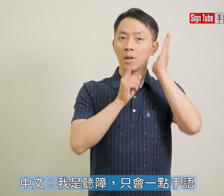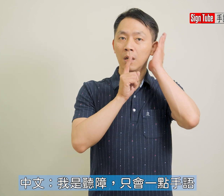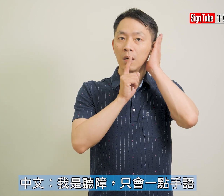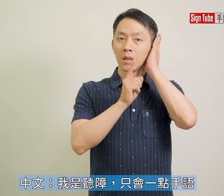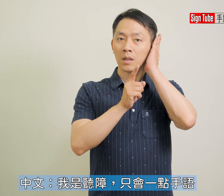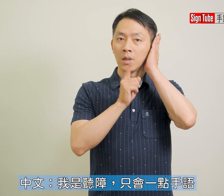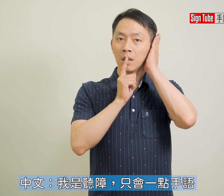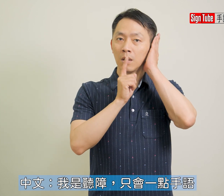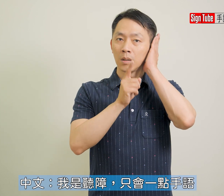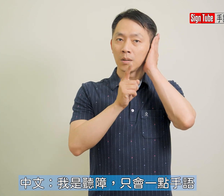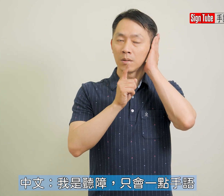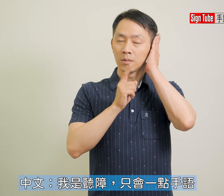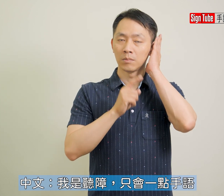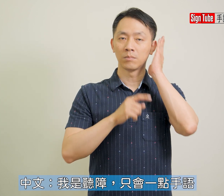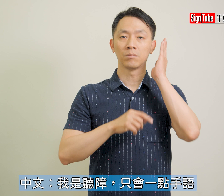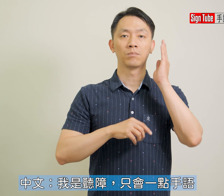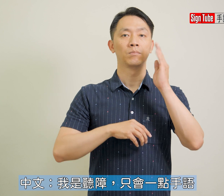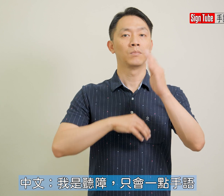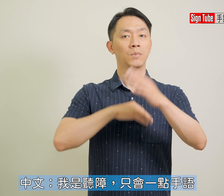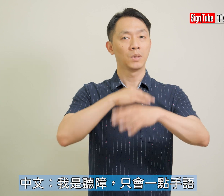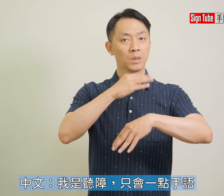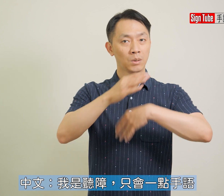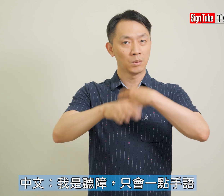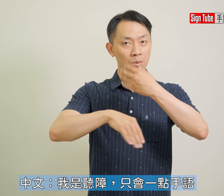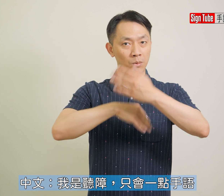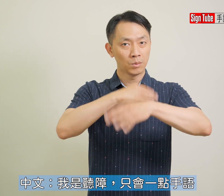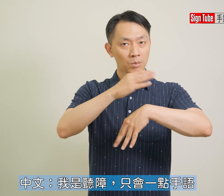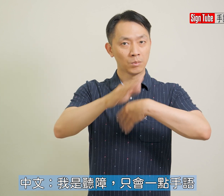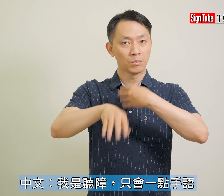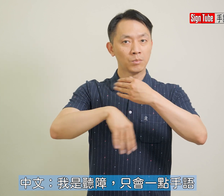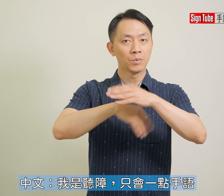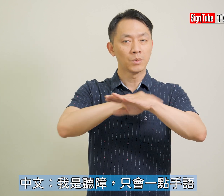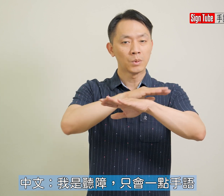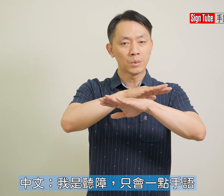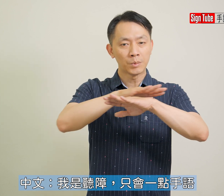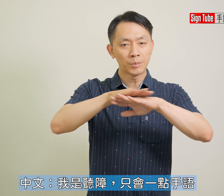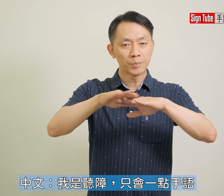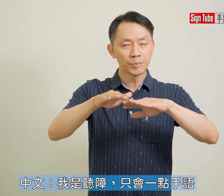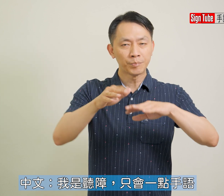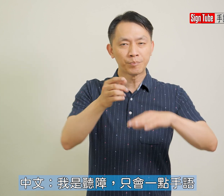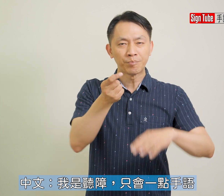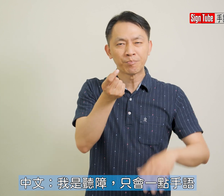意思，我是听障，只会一点手语。